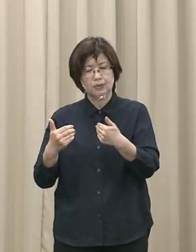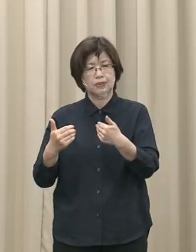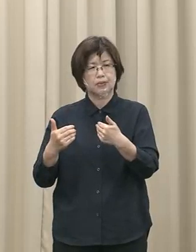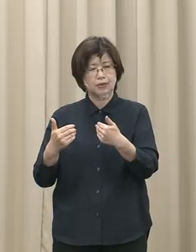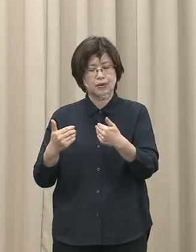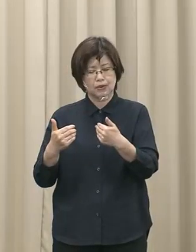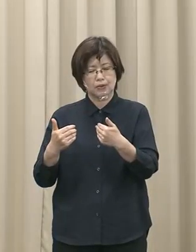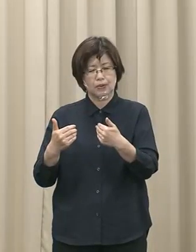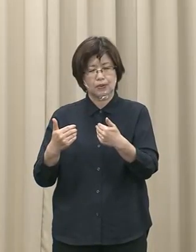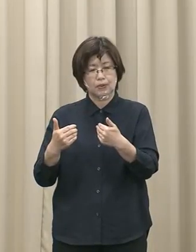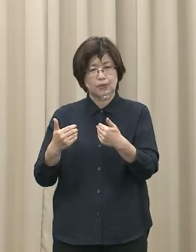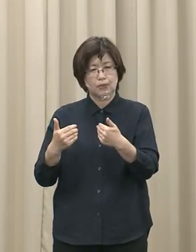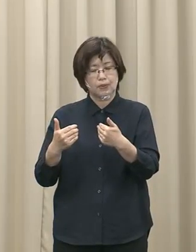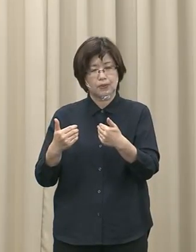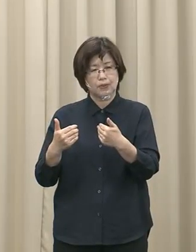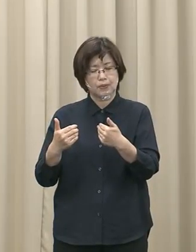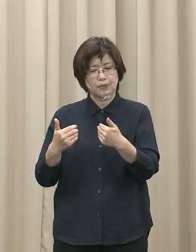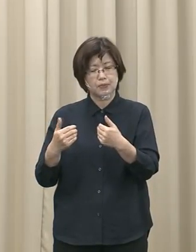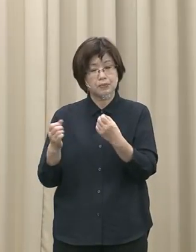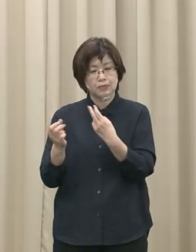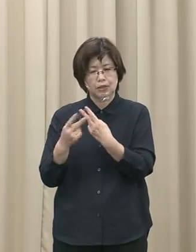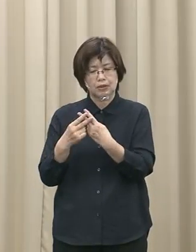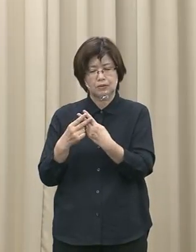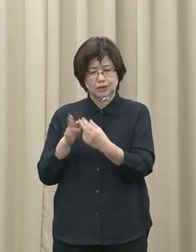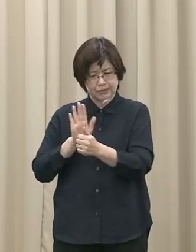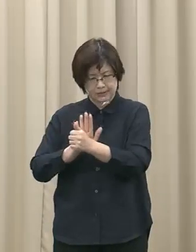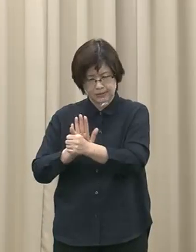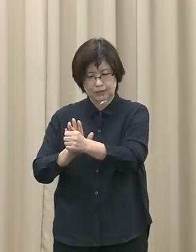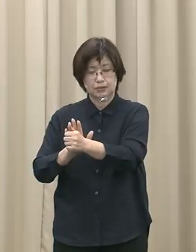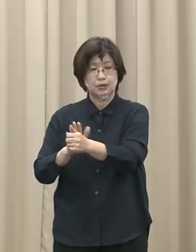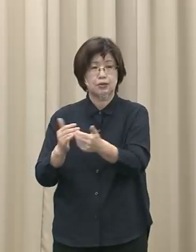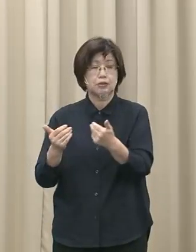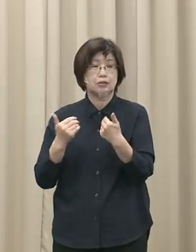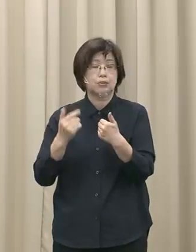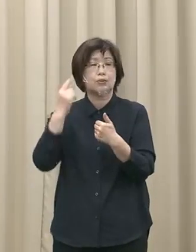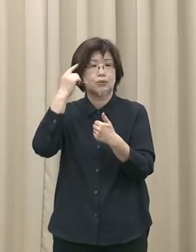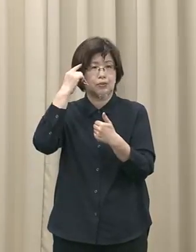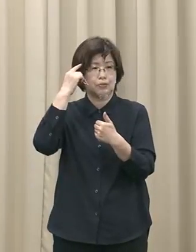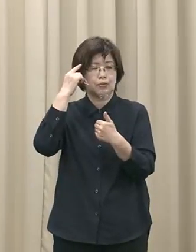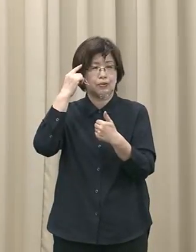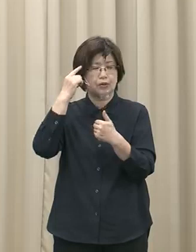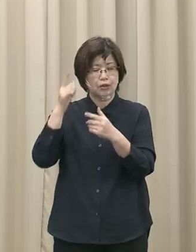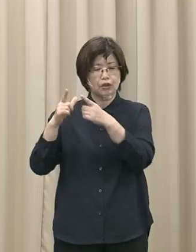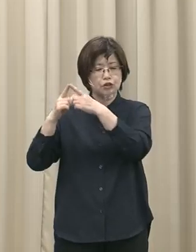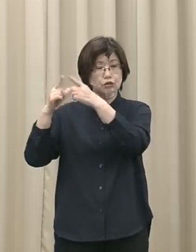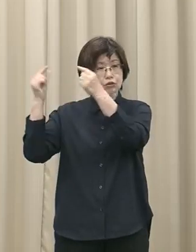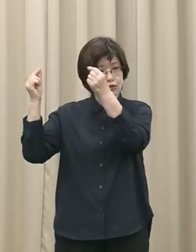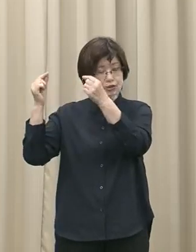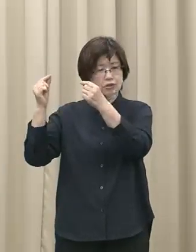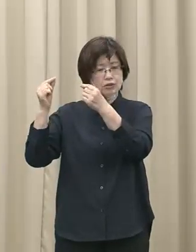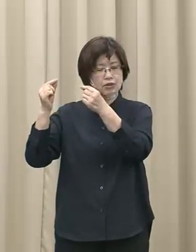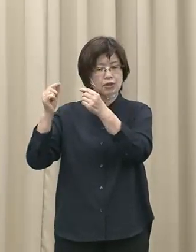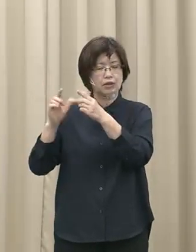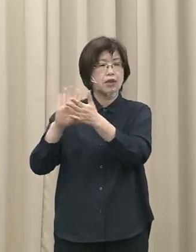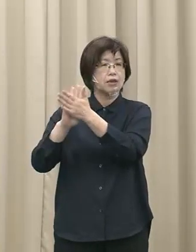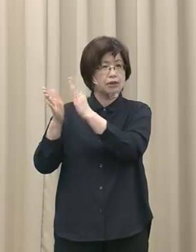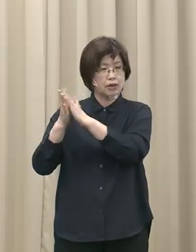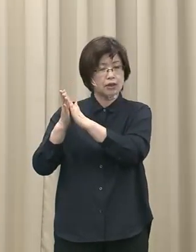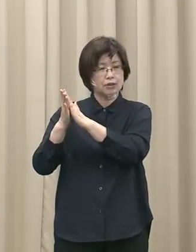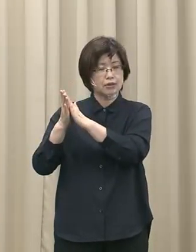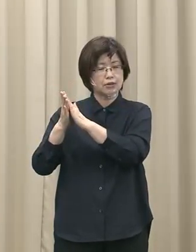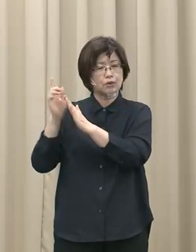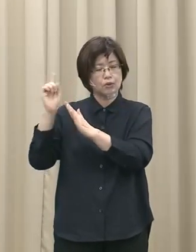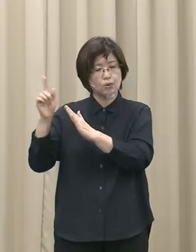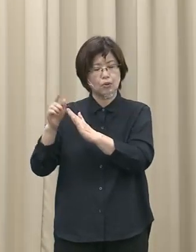した指導をそれから支援をする必要があると考えておりますので、国や県の国のクラスター班それから県